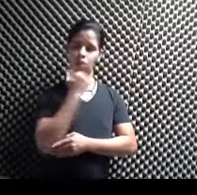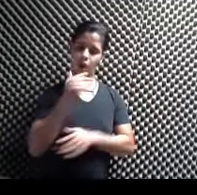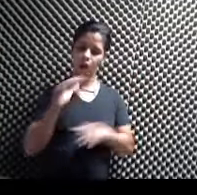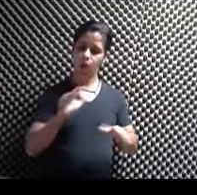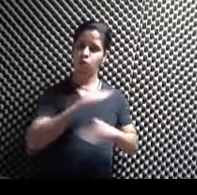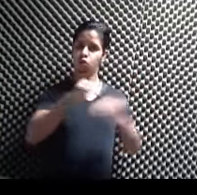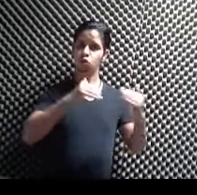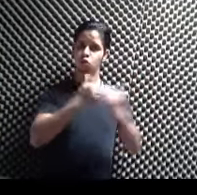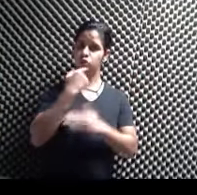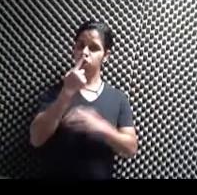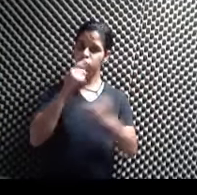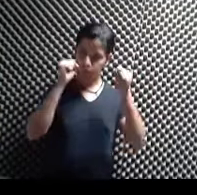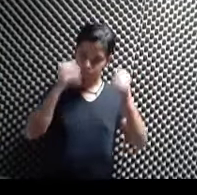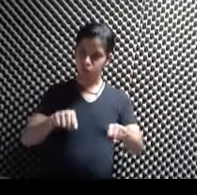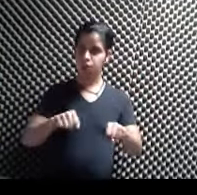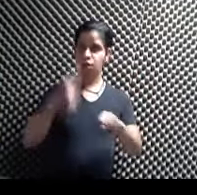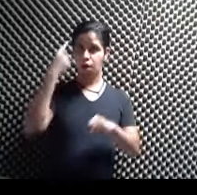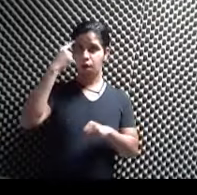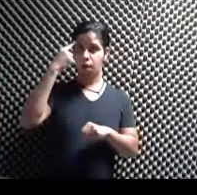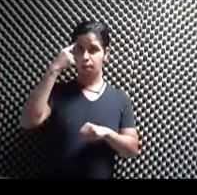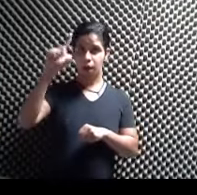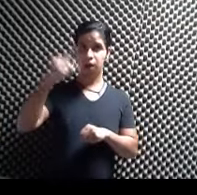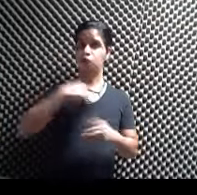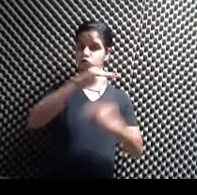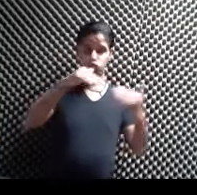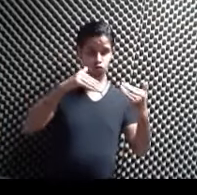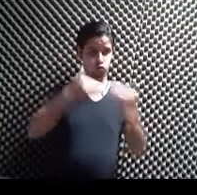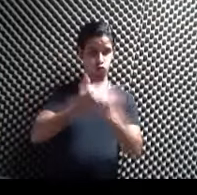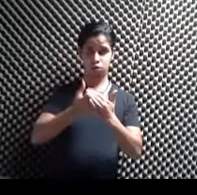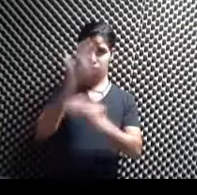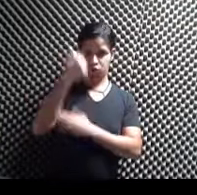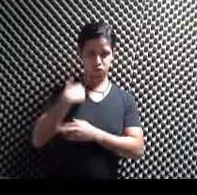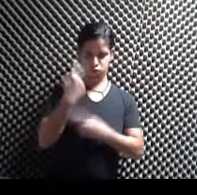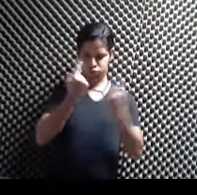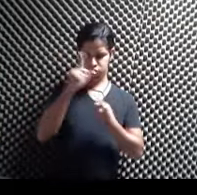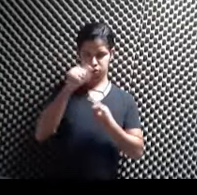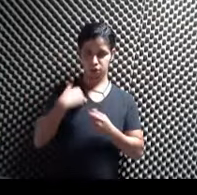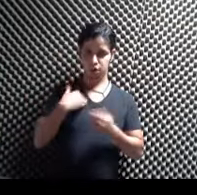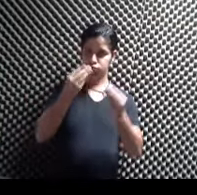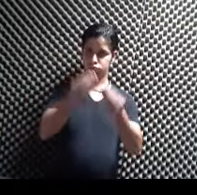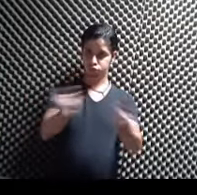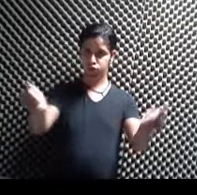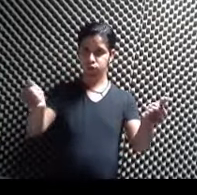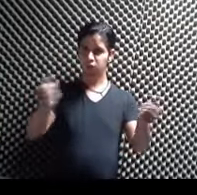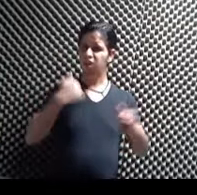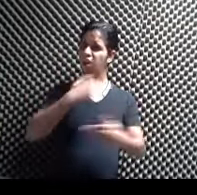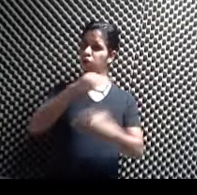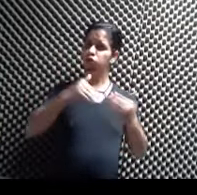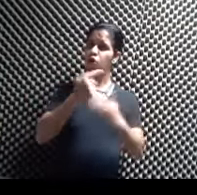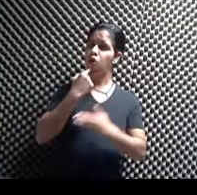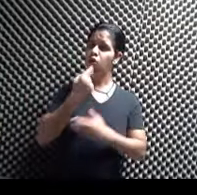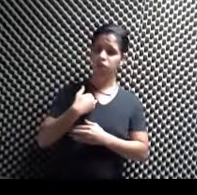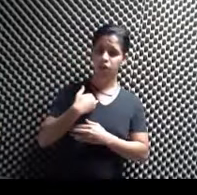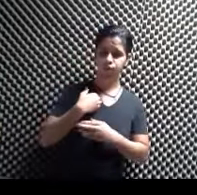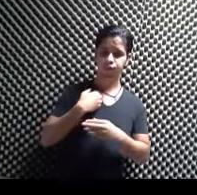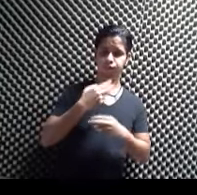todo que esto sea posible para todos. Porque yo creo que esa es la solución. Si cada cual se preocupa por un